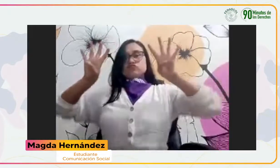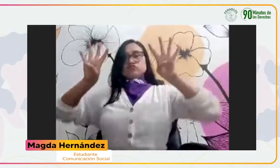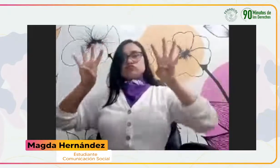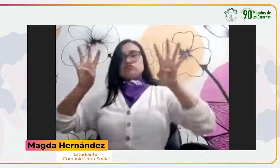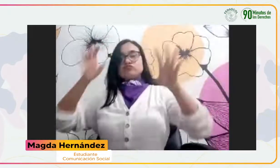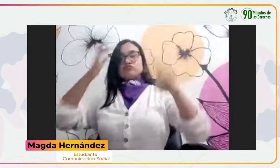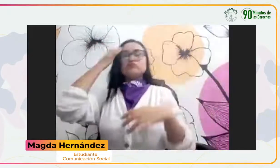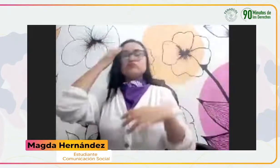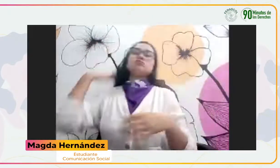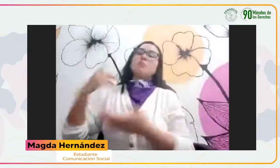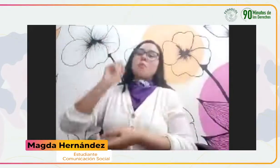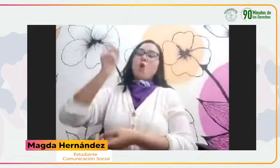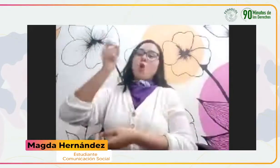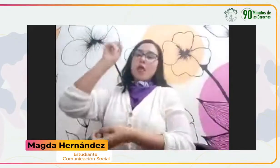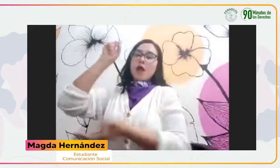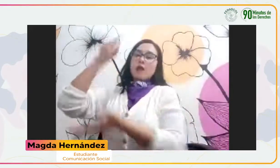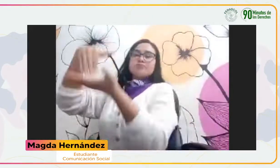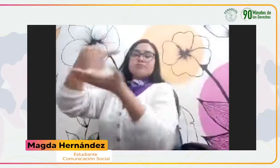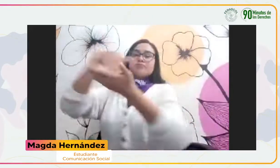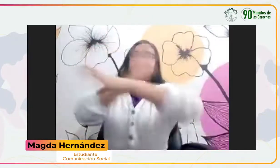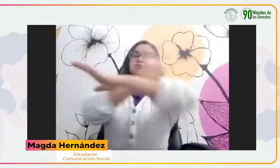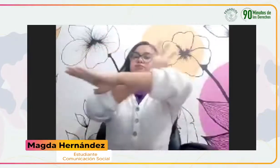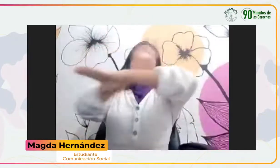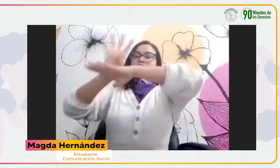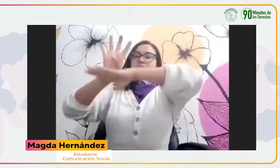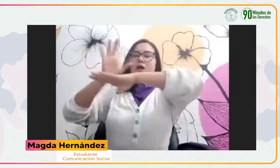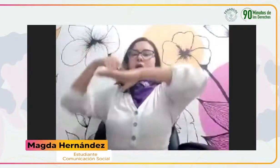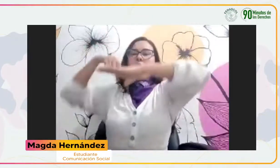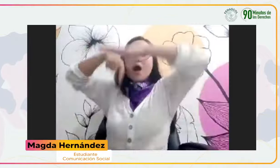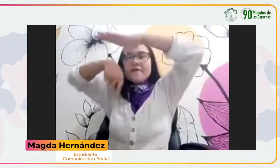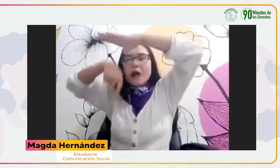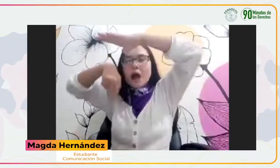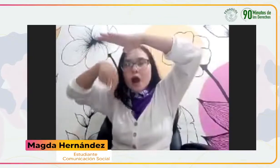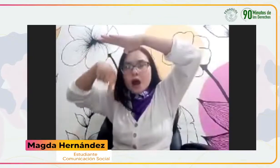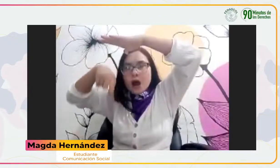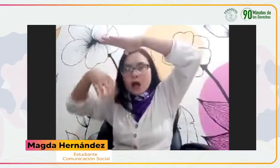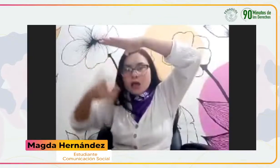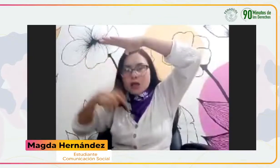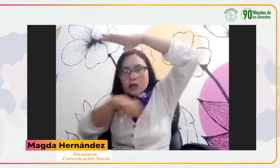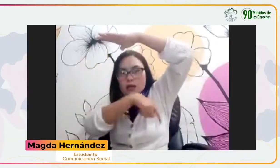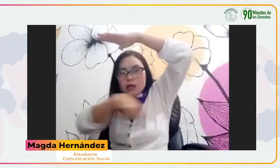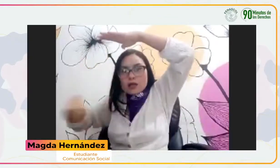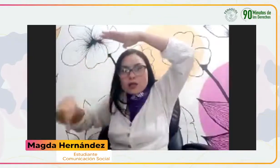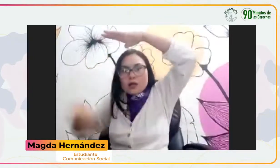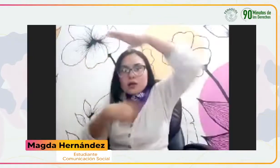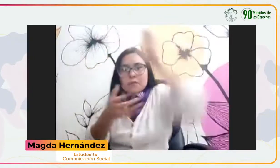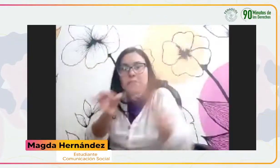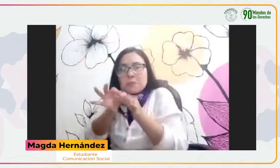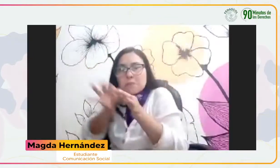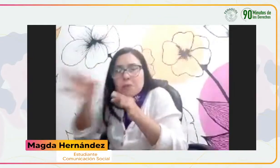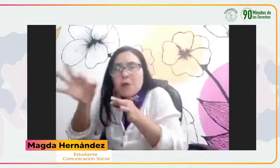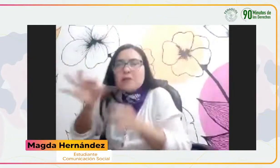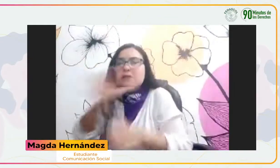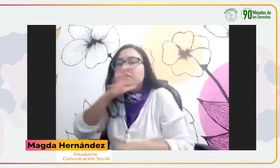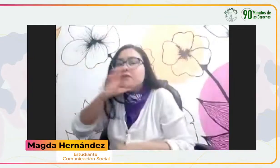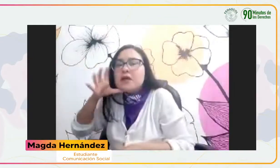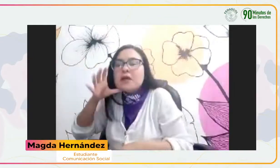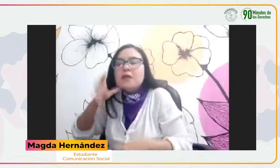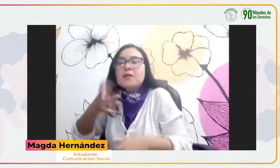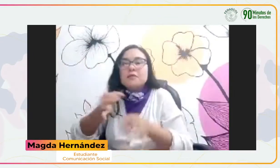estas mujeres y generar como una barrera y también una posición política de pronto como para ayudarlas a